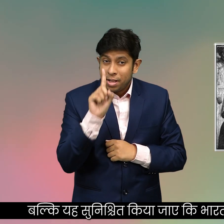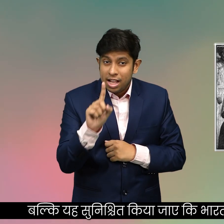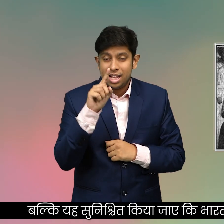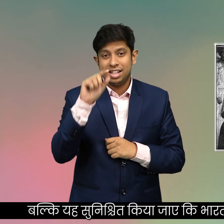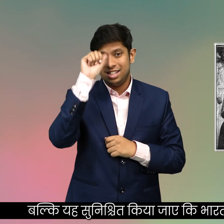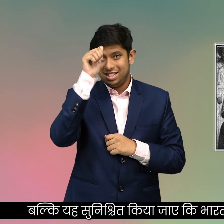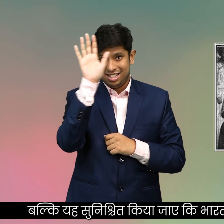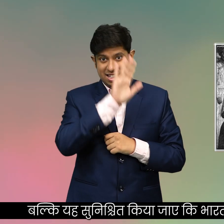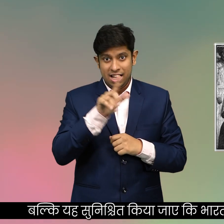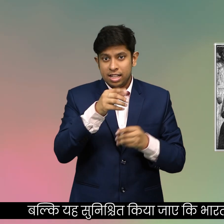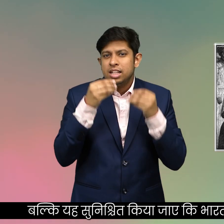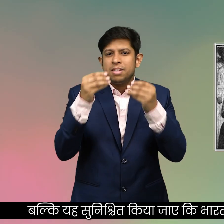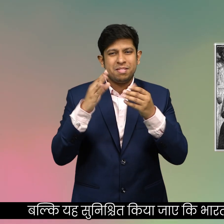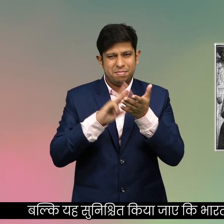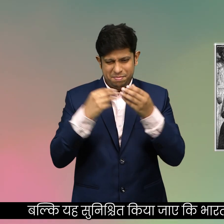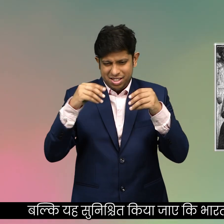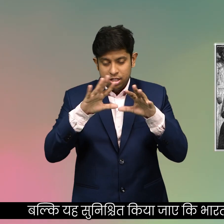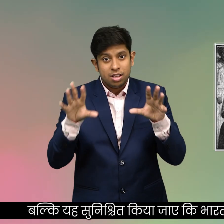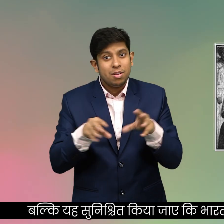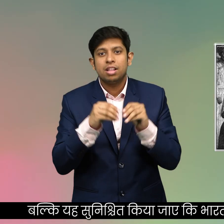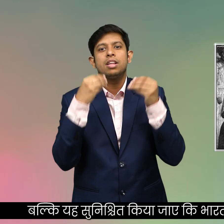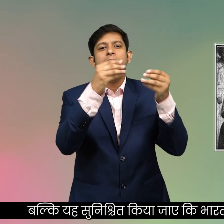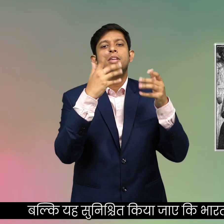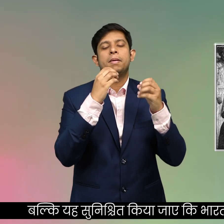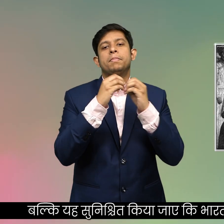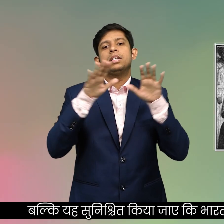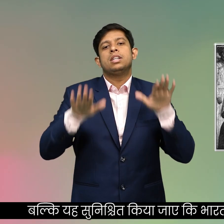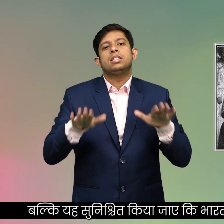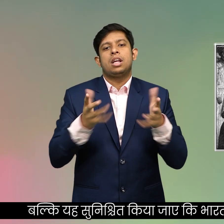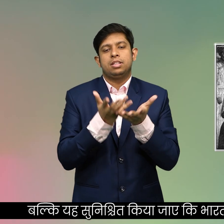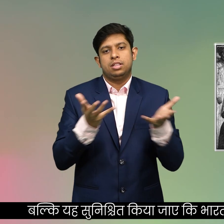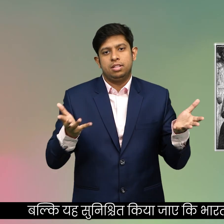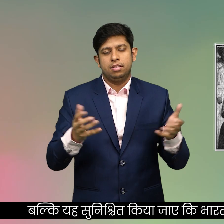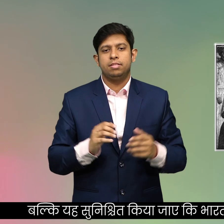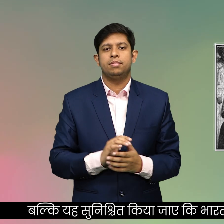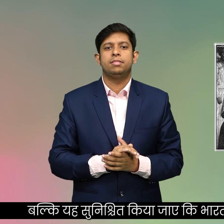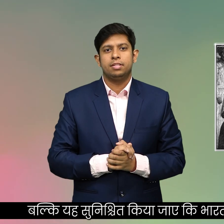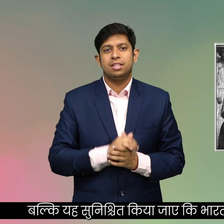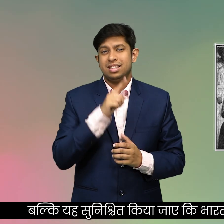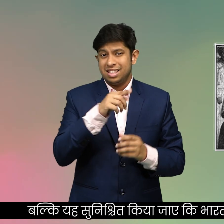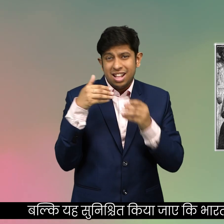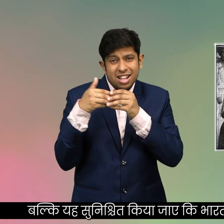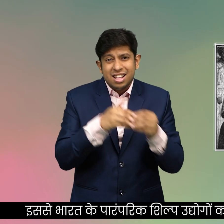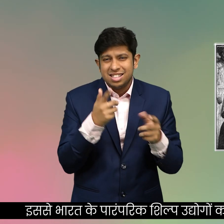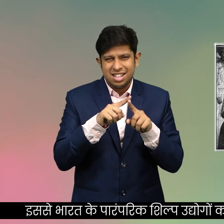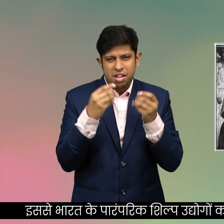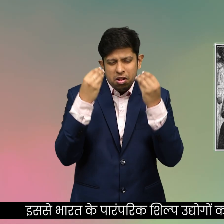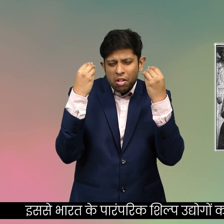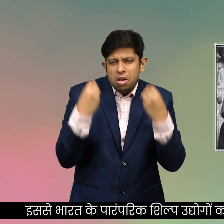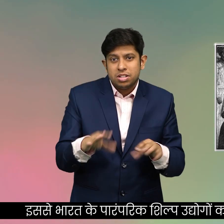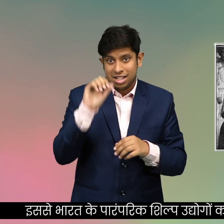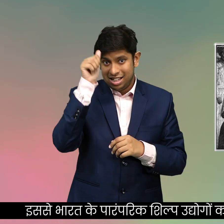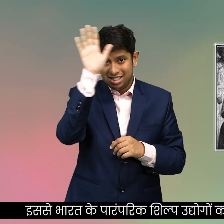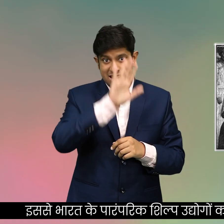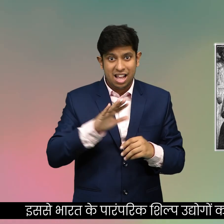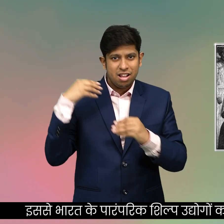हो, बल्कि यह सुनिश्चित किया जाए कि भारत ब्रिटिश सामानों के लिए एक बड़ा बाजार बने। इससे